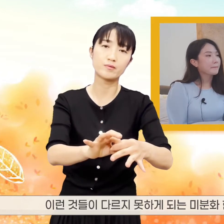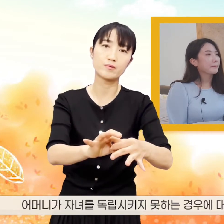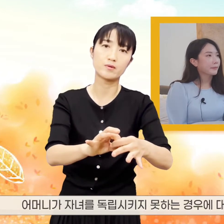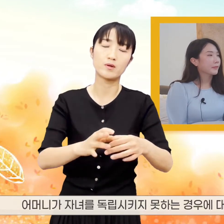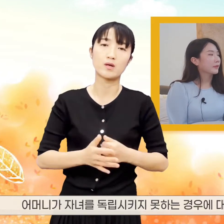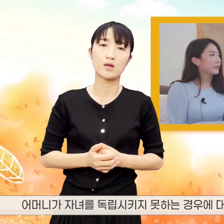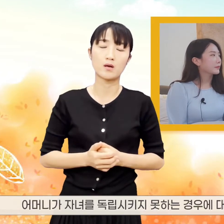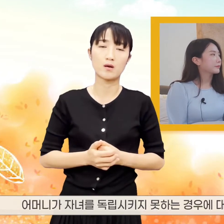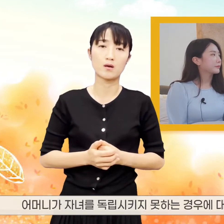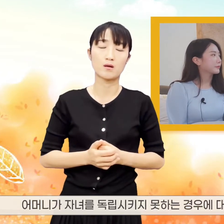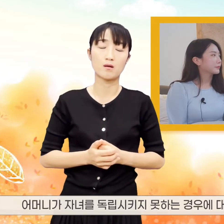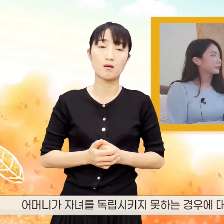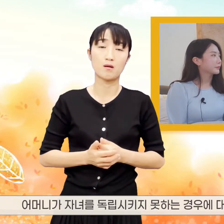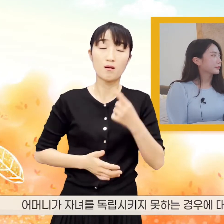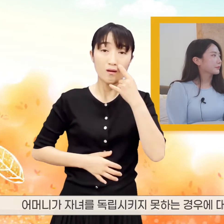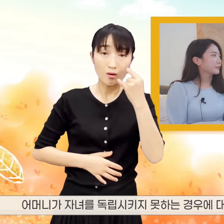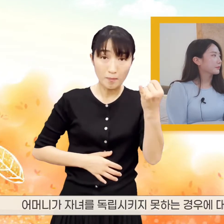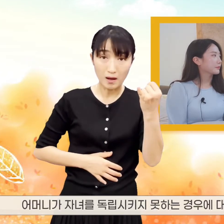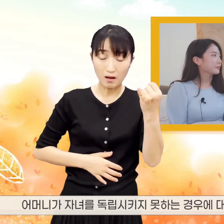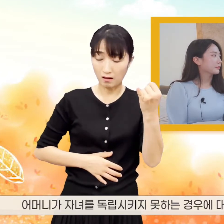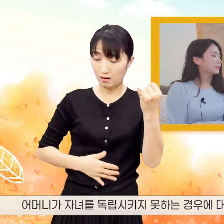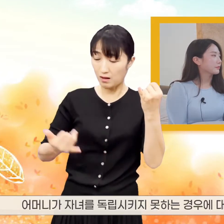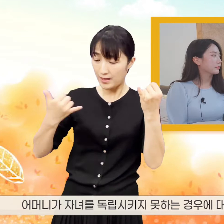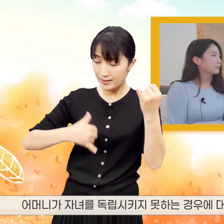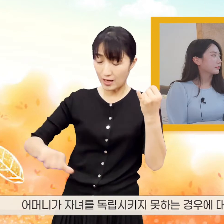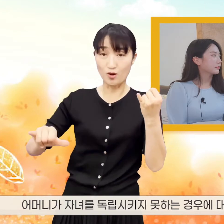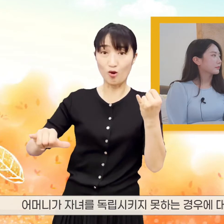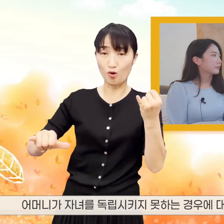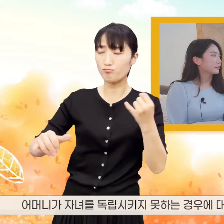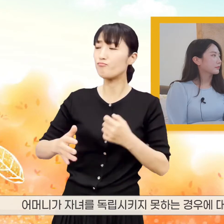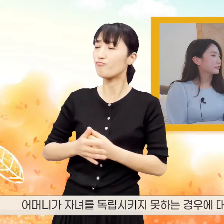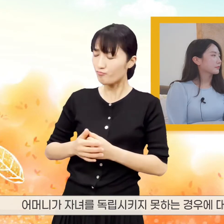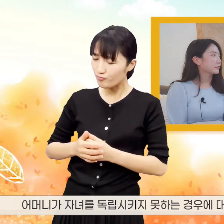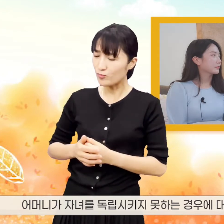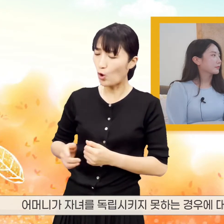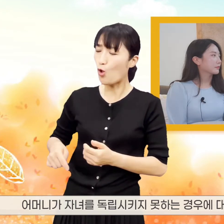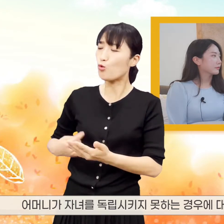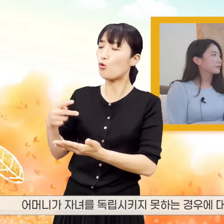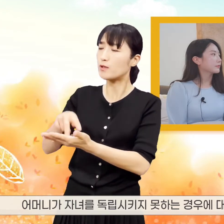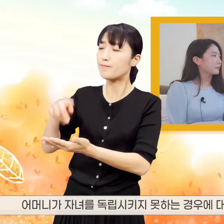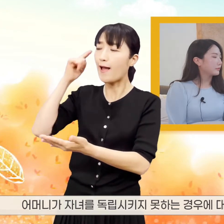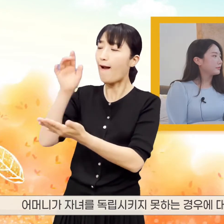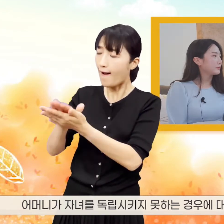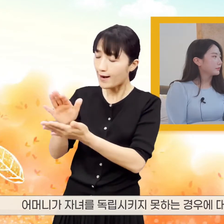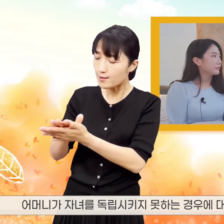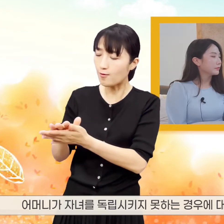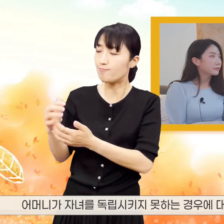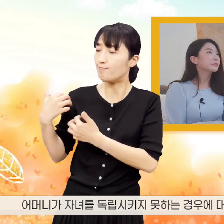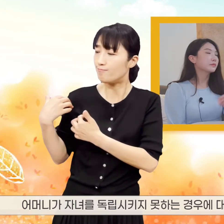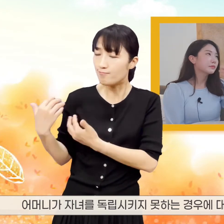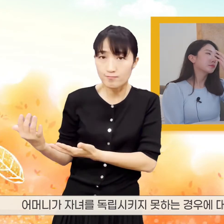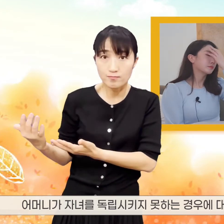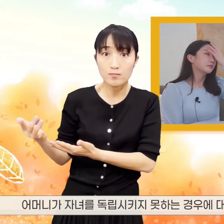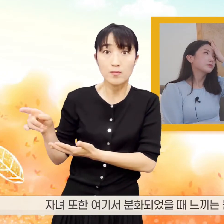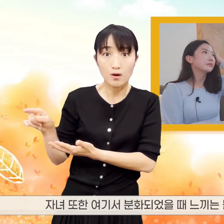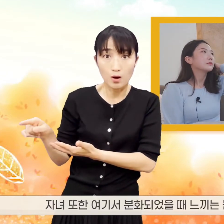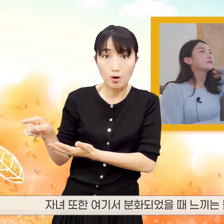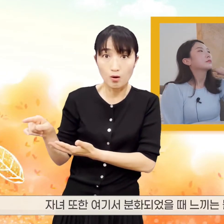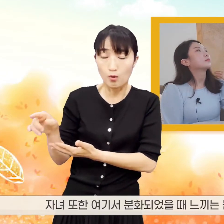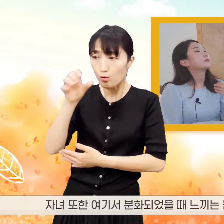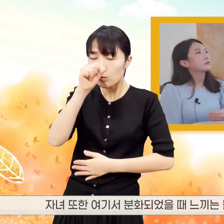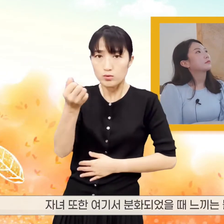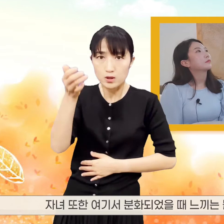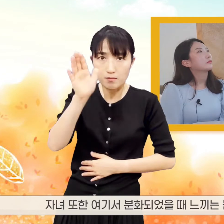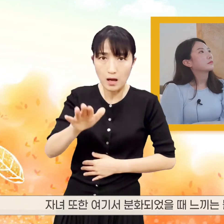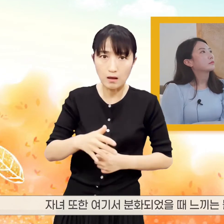거죠. 일단 이제 어머니가 자녀를 독립시키지 못하는 경우에 대해서도 이제 그 문제가 발생을 하지만,